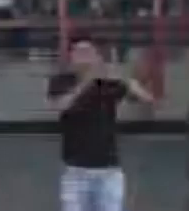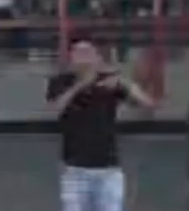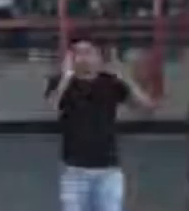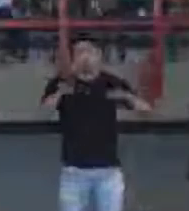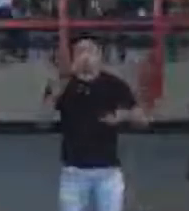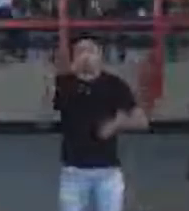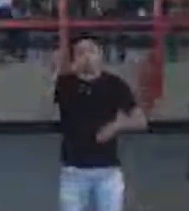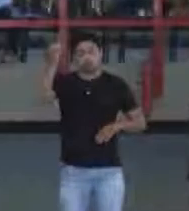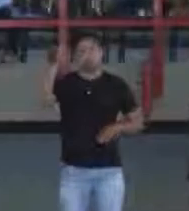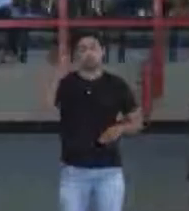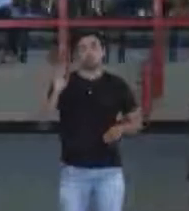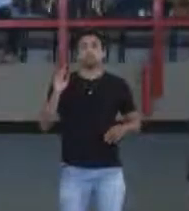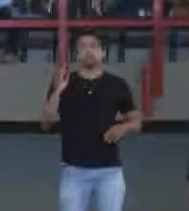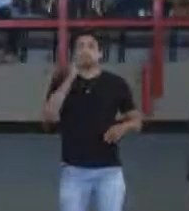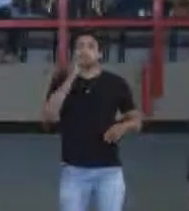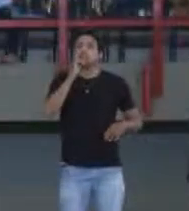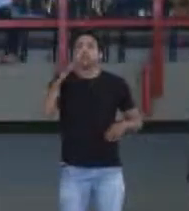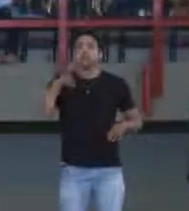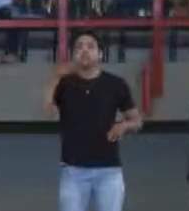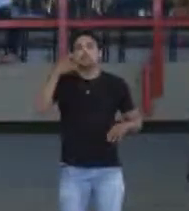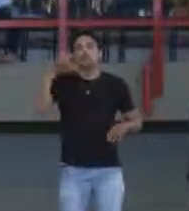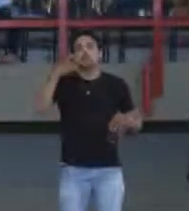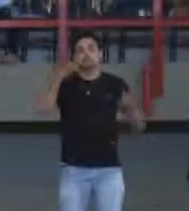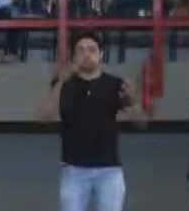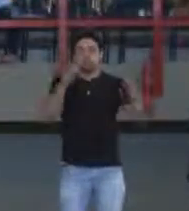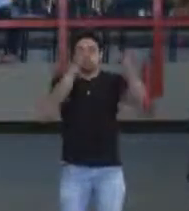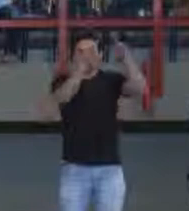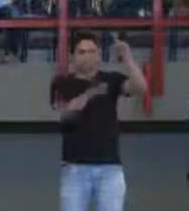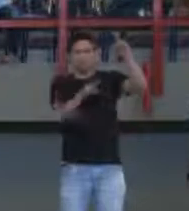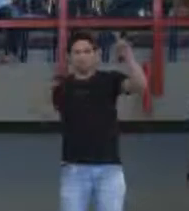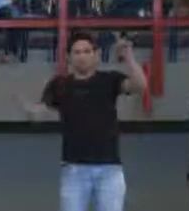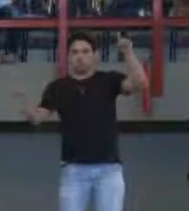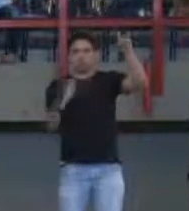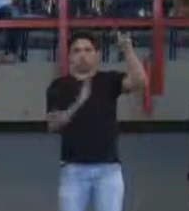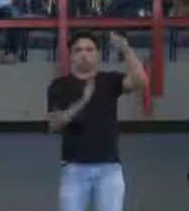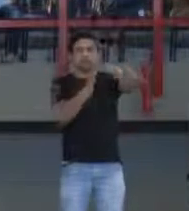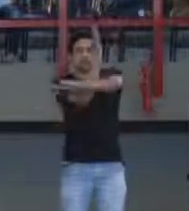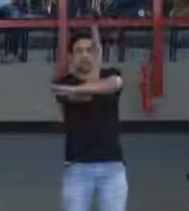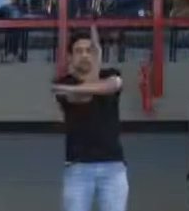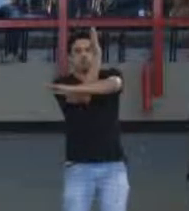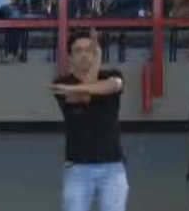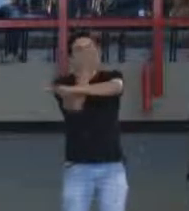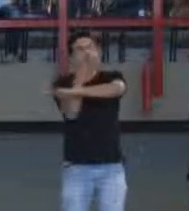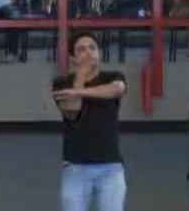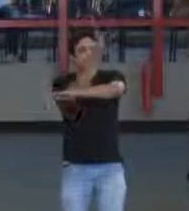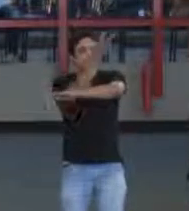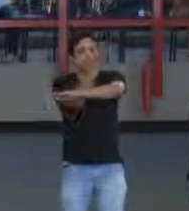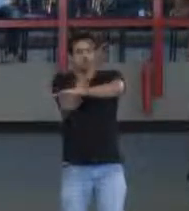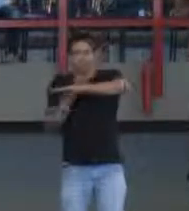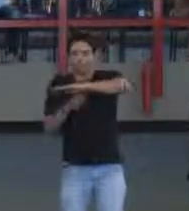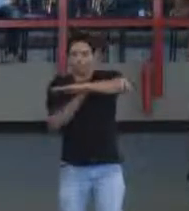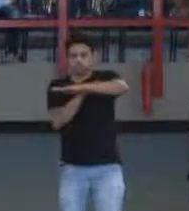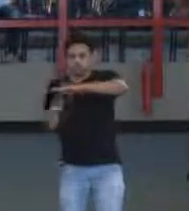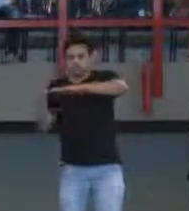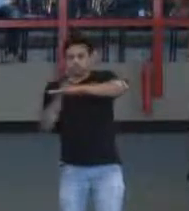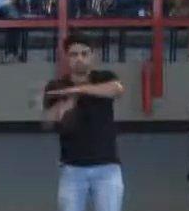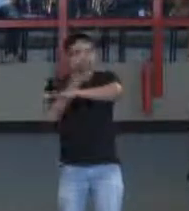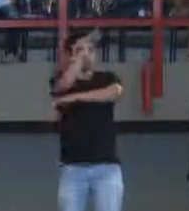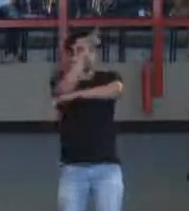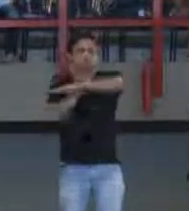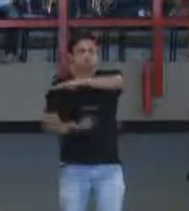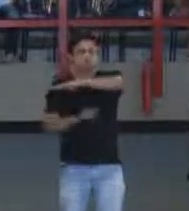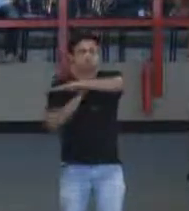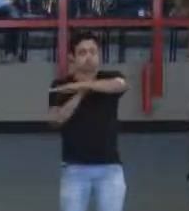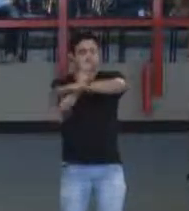muito importante, quando se vai ler um gráfico, você observar claramente o que é que cada um dos eixos